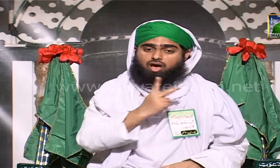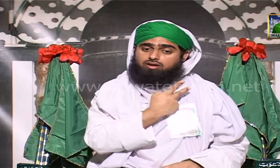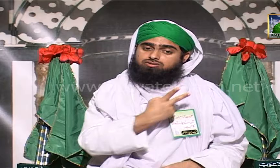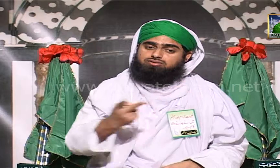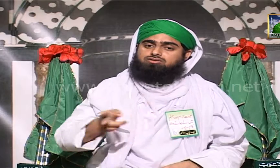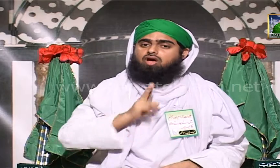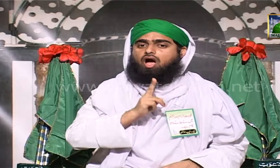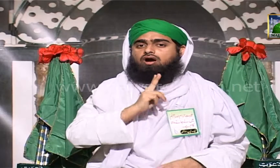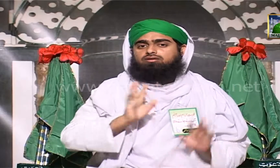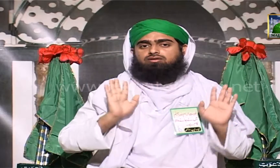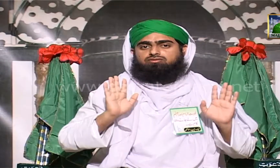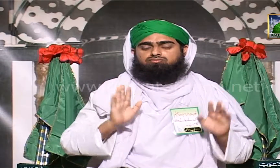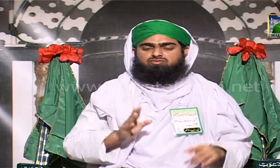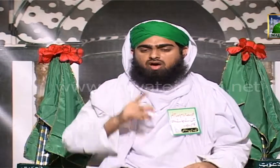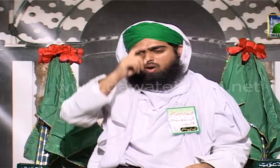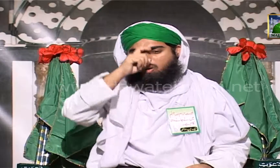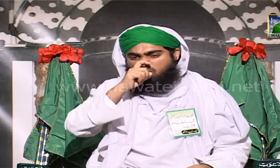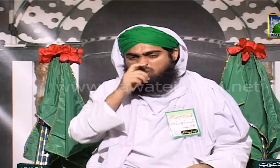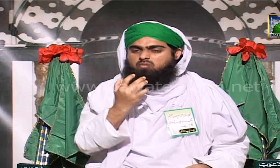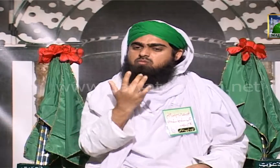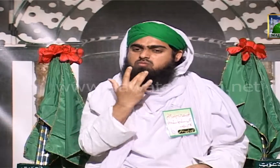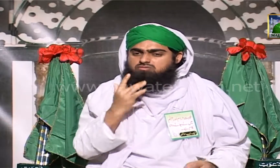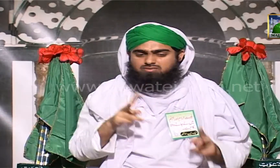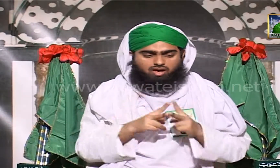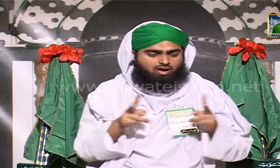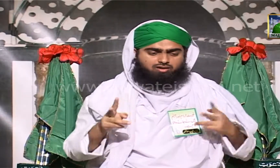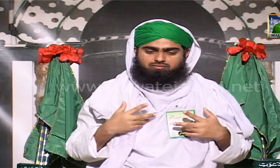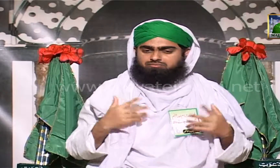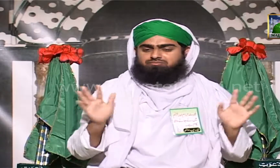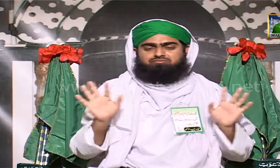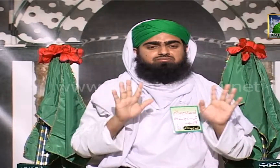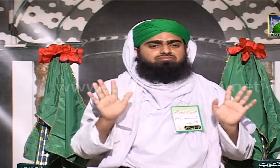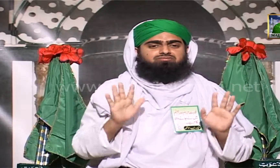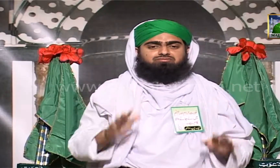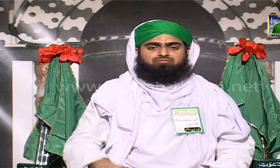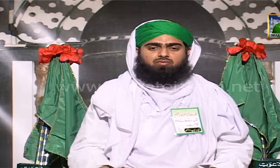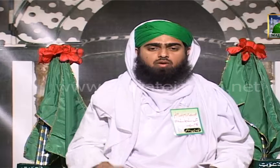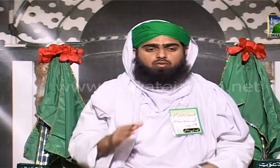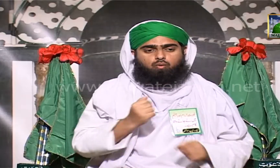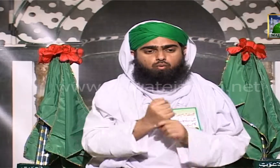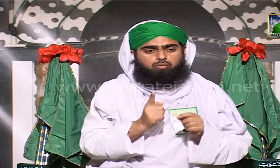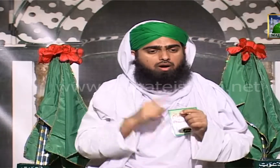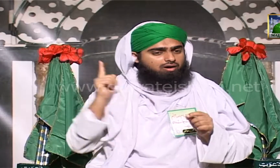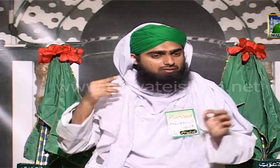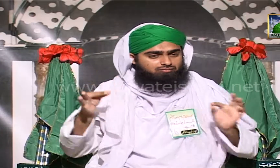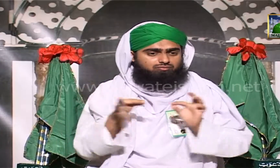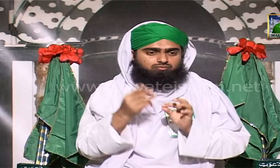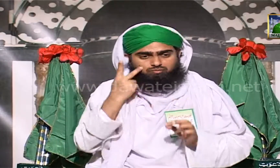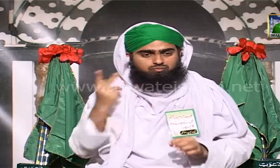بولا ہے، کبھی بھی زندگی میں جھوٹ نہیں بولا۔ اے غوث پاک کے ماننے والوں، غور کرو کہ جس کی